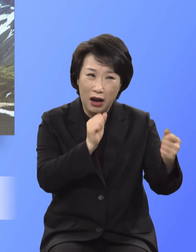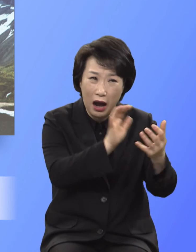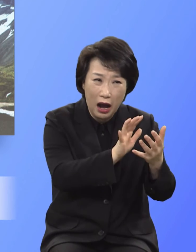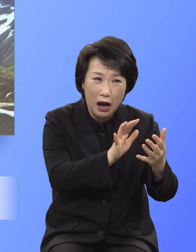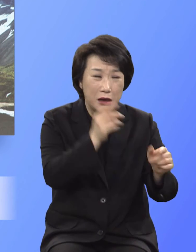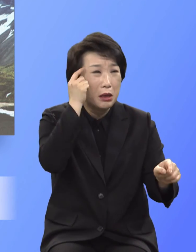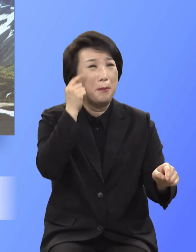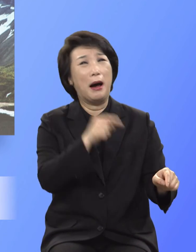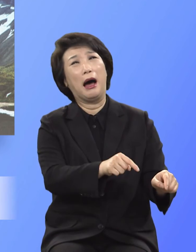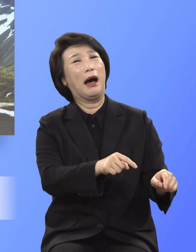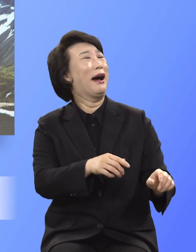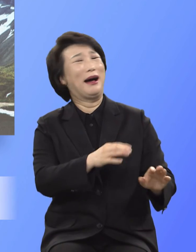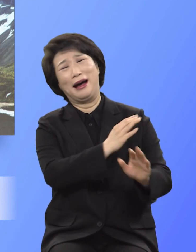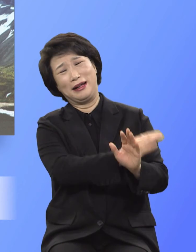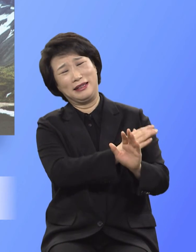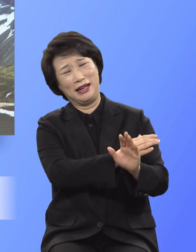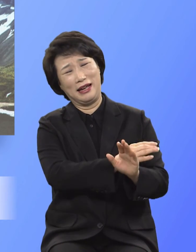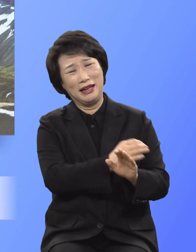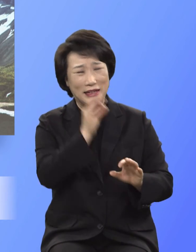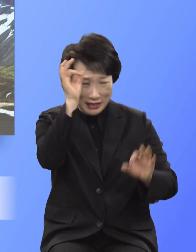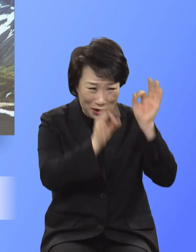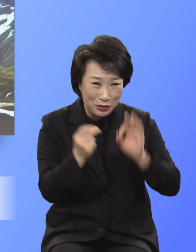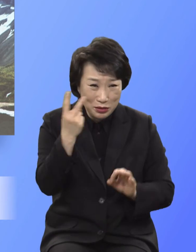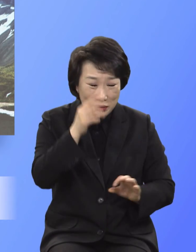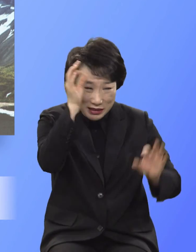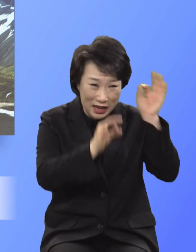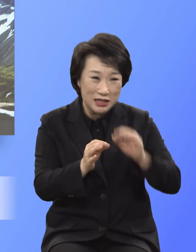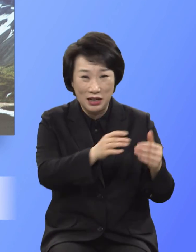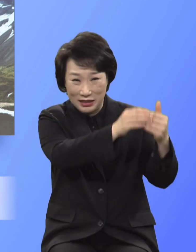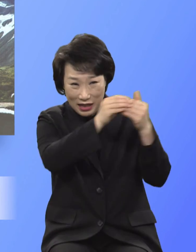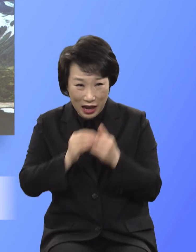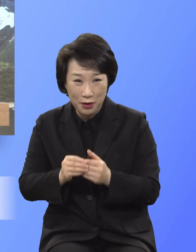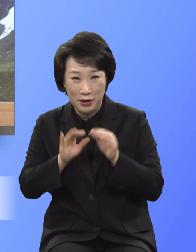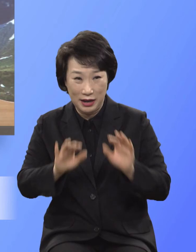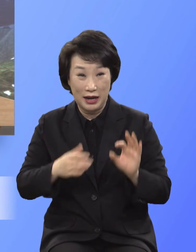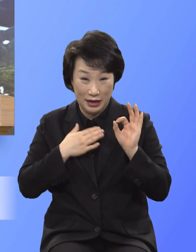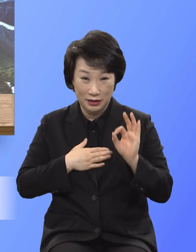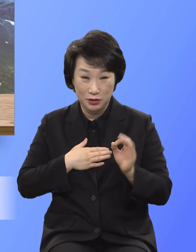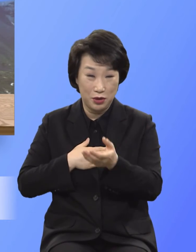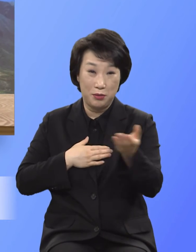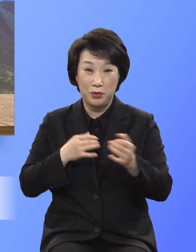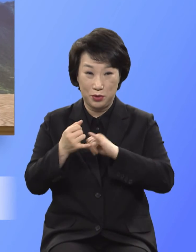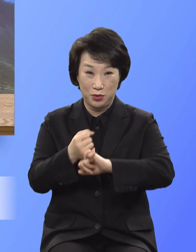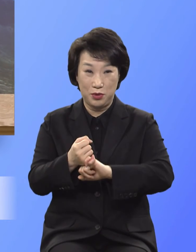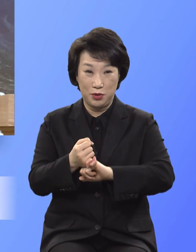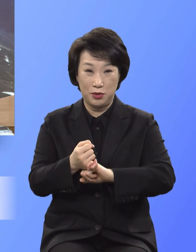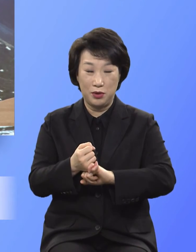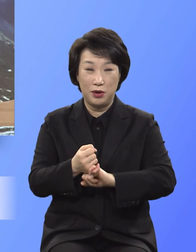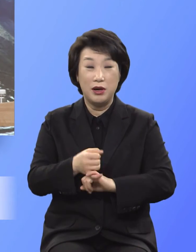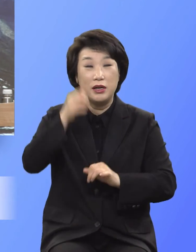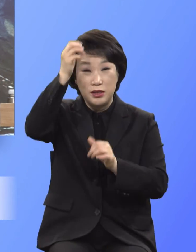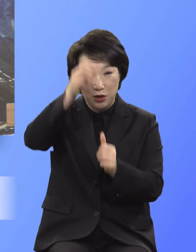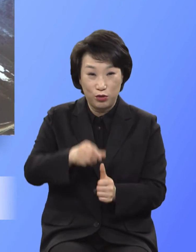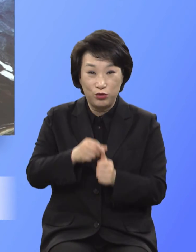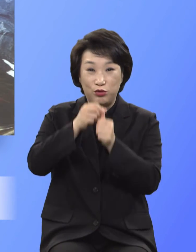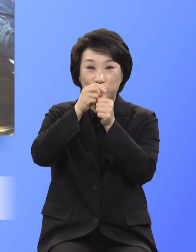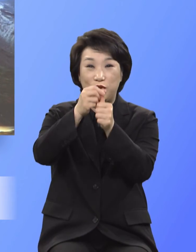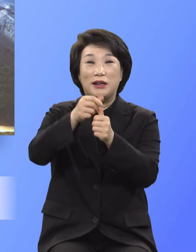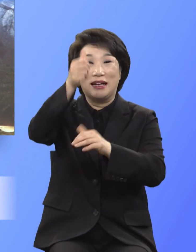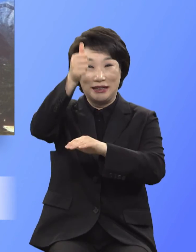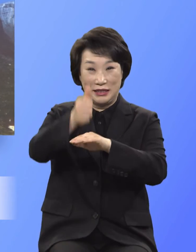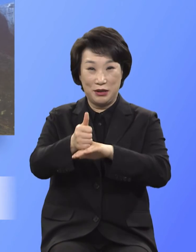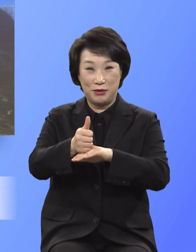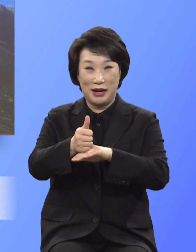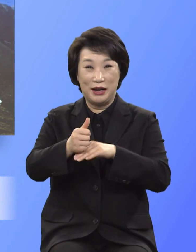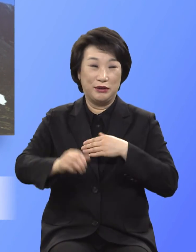것을 생각하면서 찾고 또 찾고 찾을 때까지 찾아서 반드시 살려내는